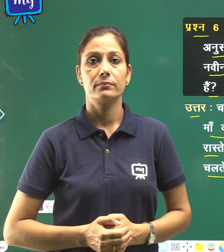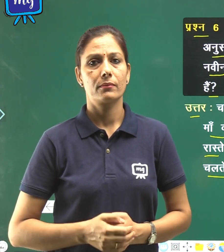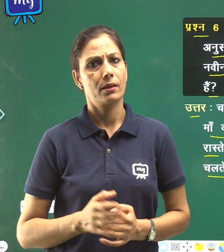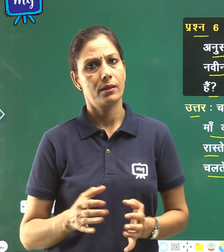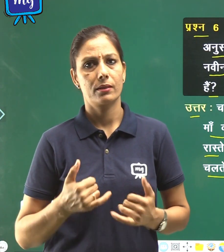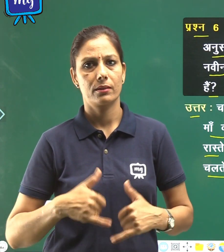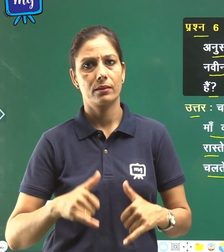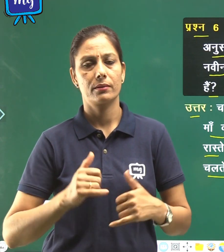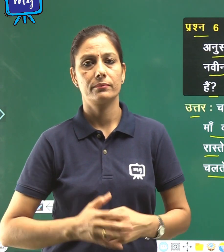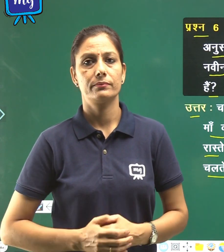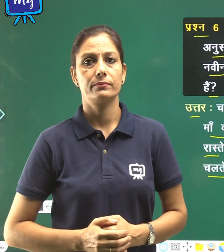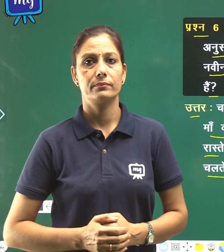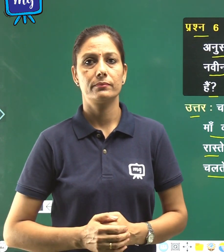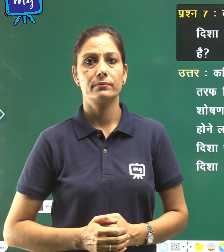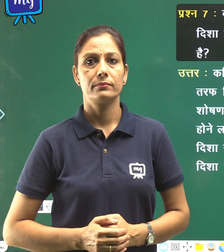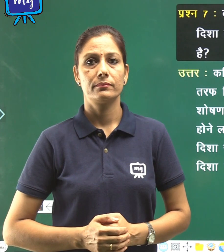करती है।